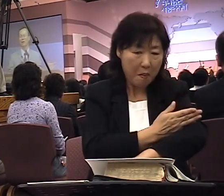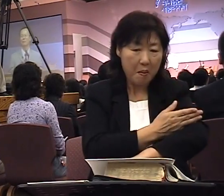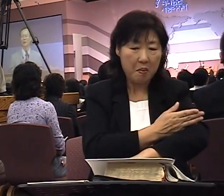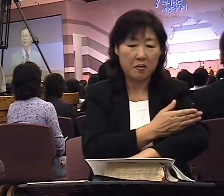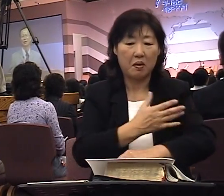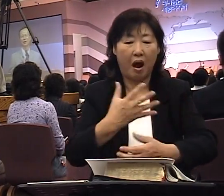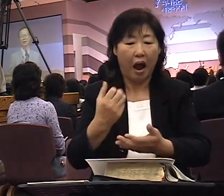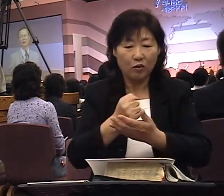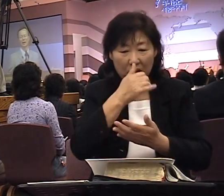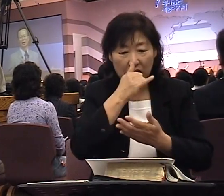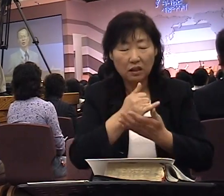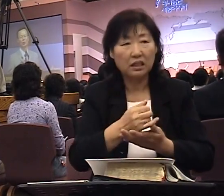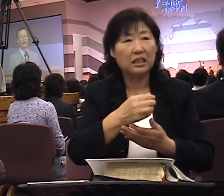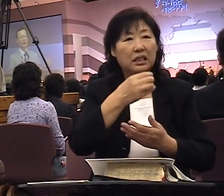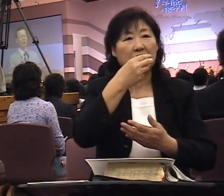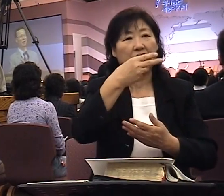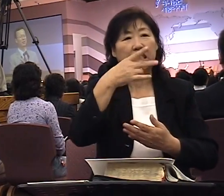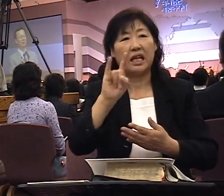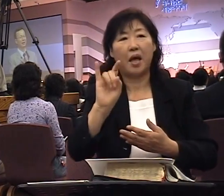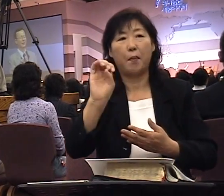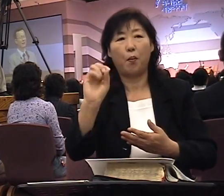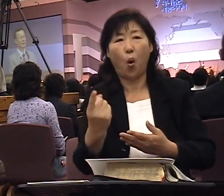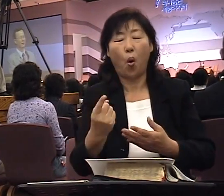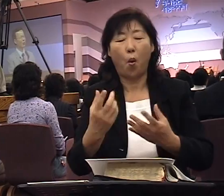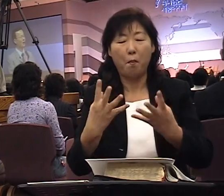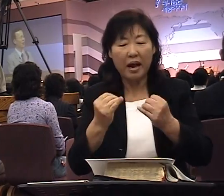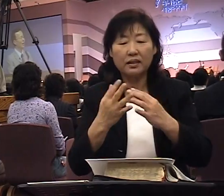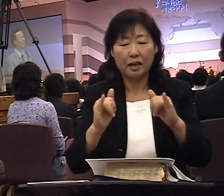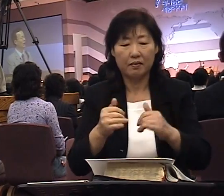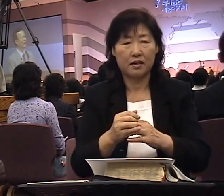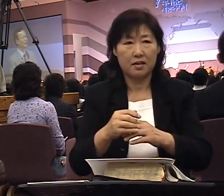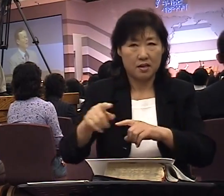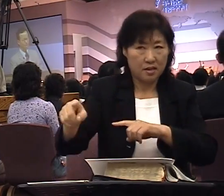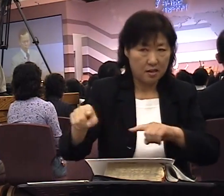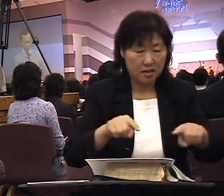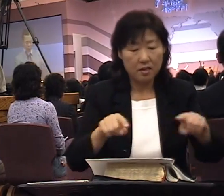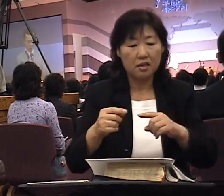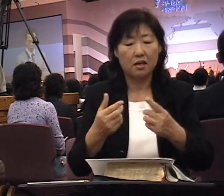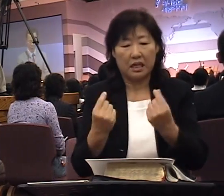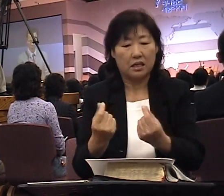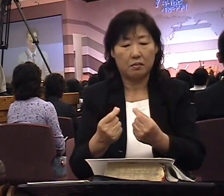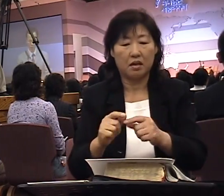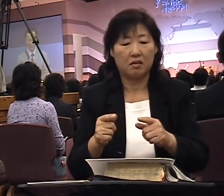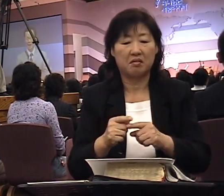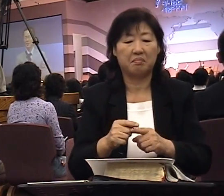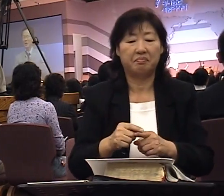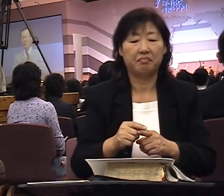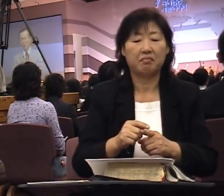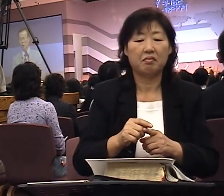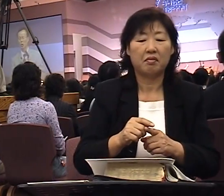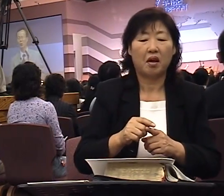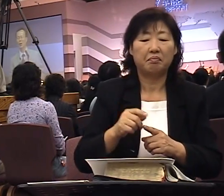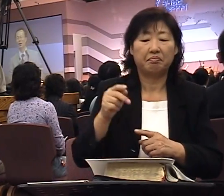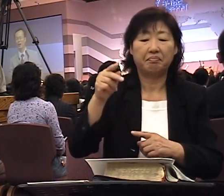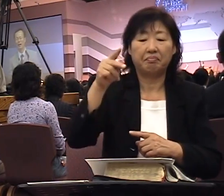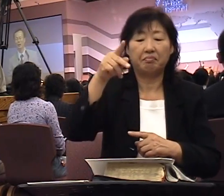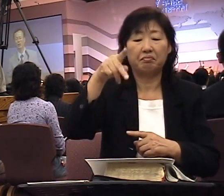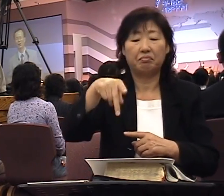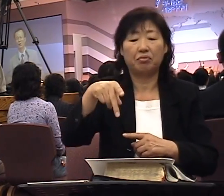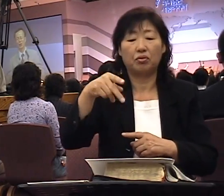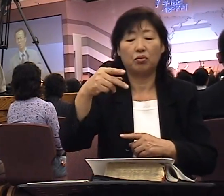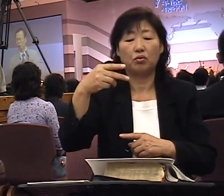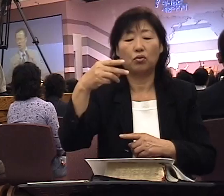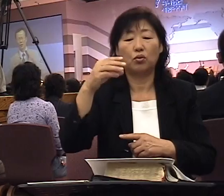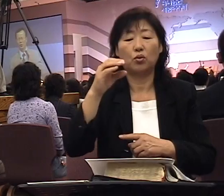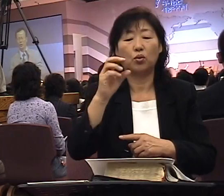많은 사람들이 주관하는 것 같지만 그러한 사람들이 프로포즈하고 자신의 작정과